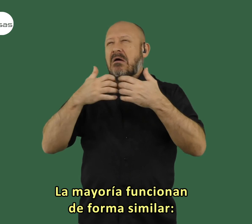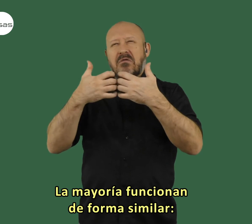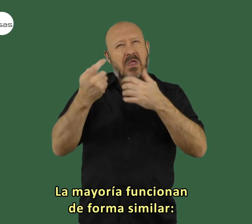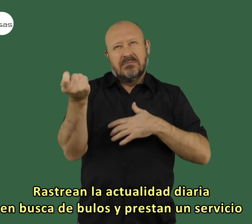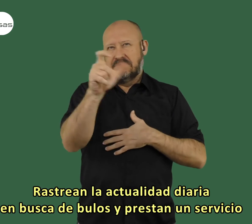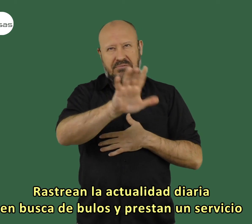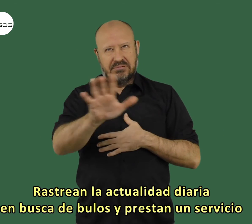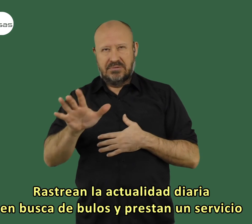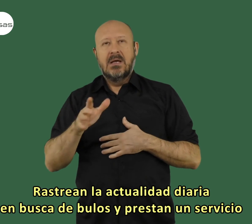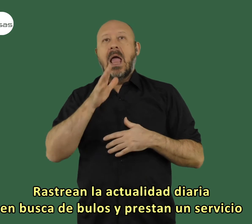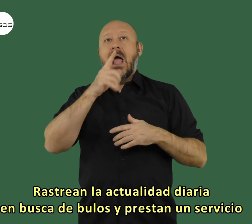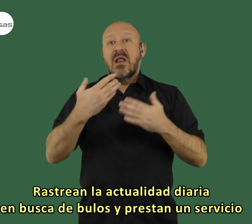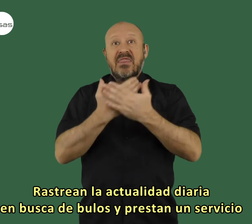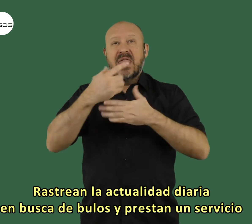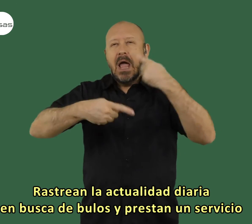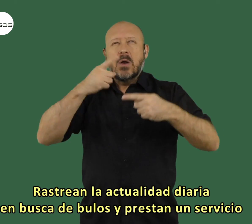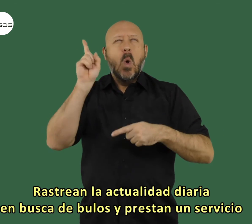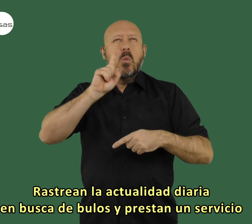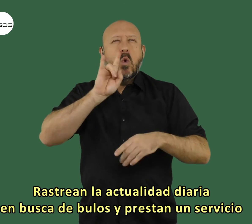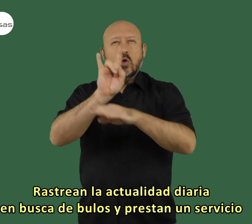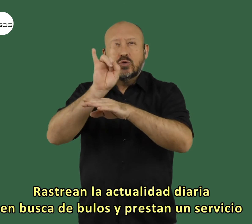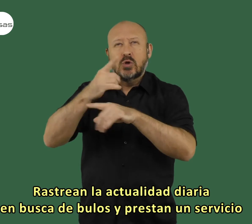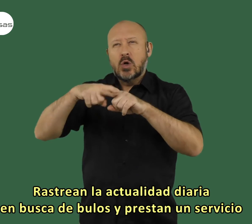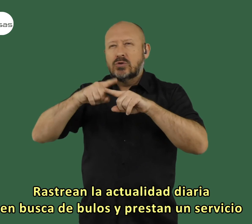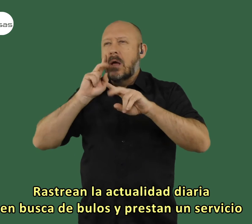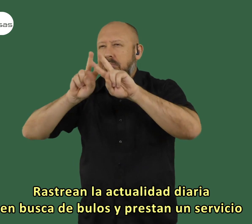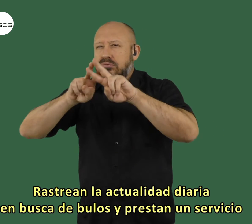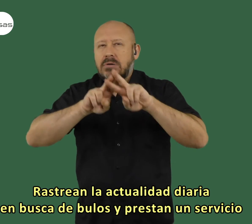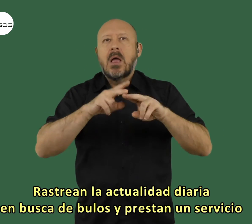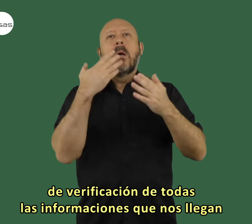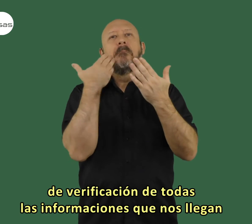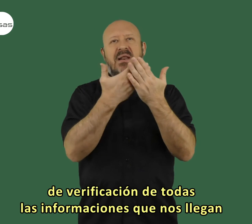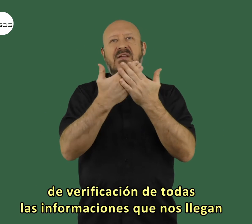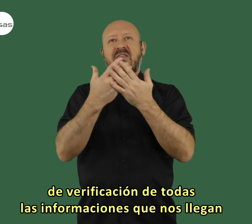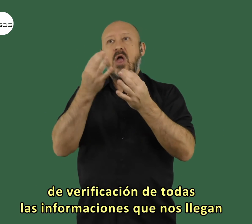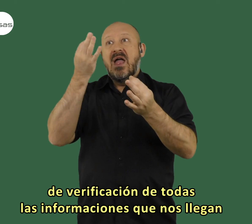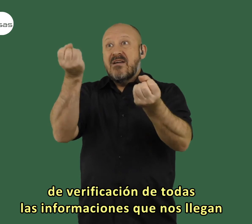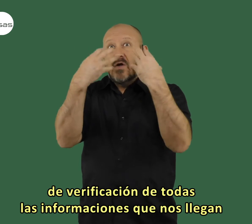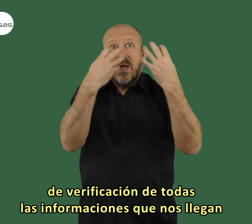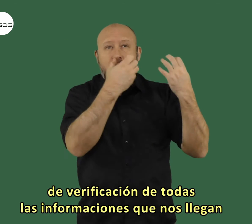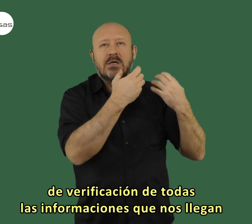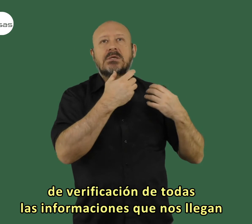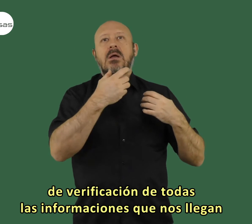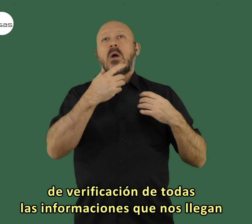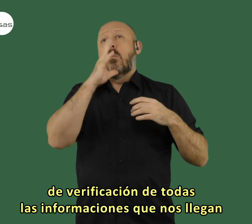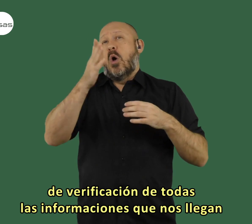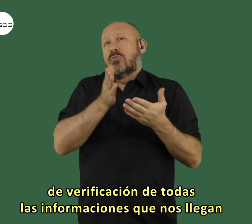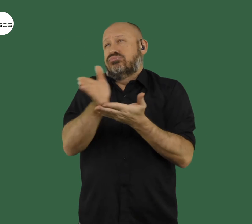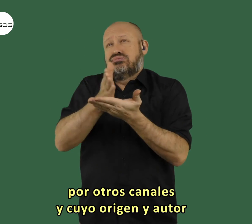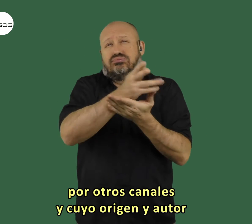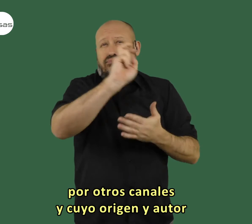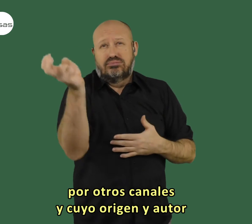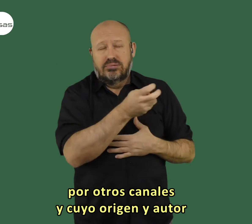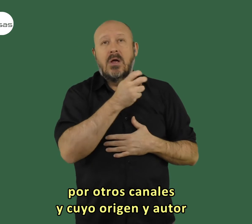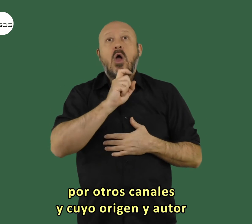de forma similar. Rastrean la actualidad diaria en busca de bulos y prestan un servicio de verificación de todas las informaciones que nos llegan